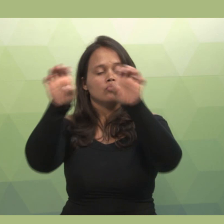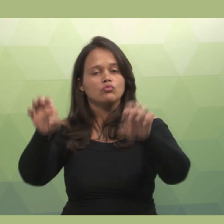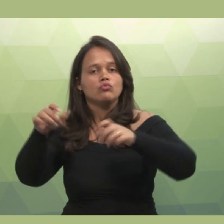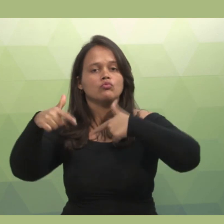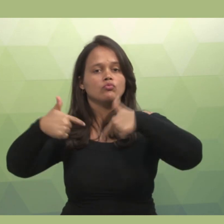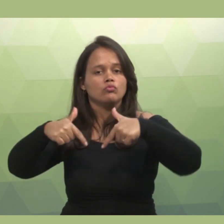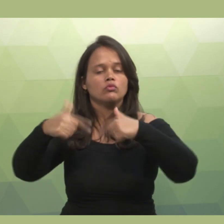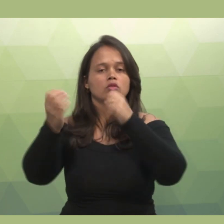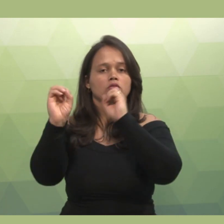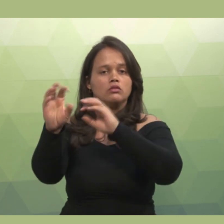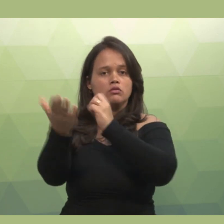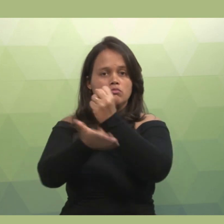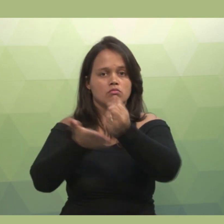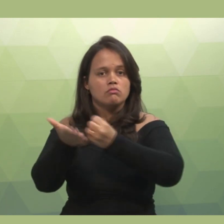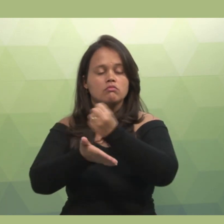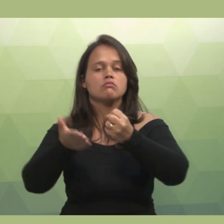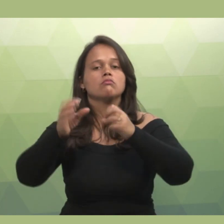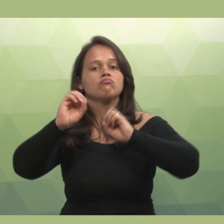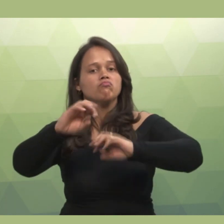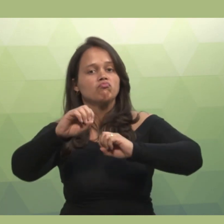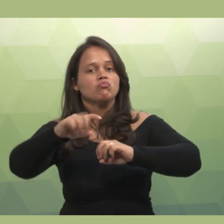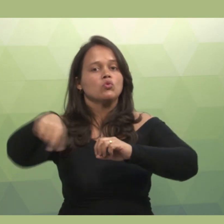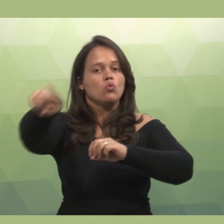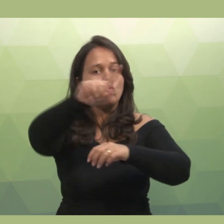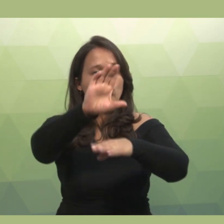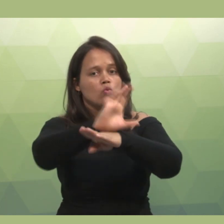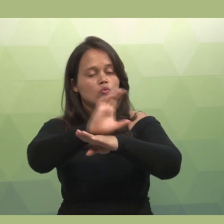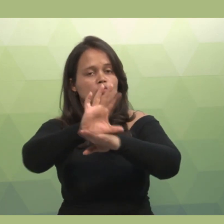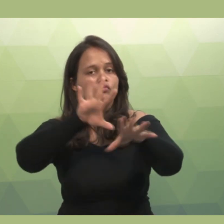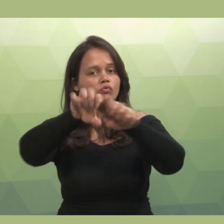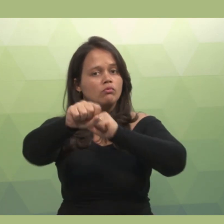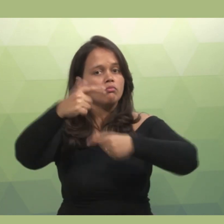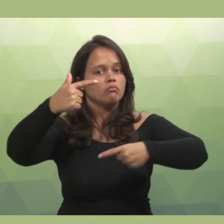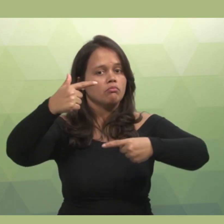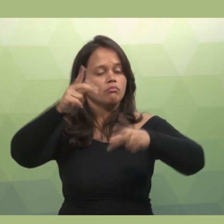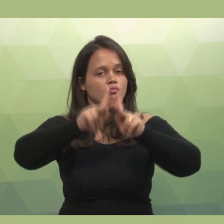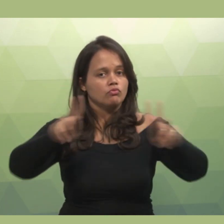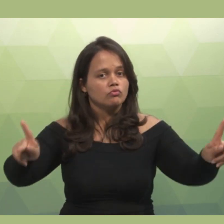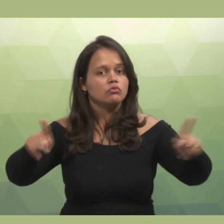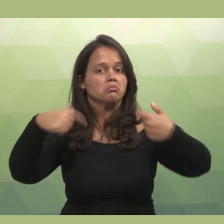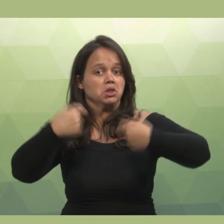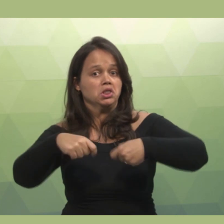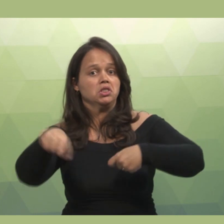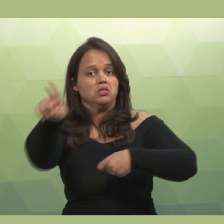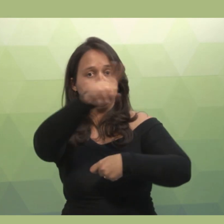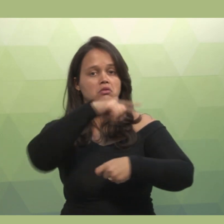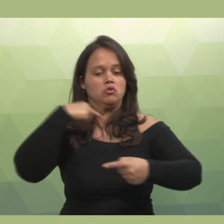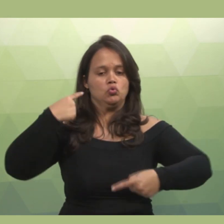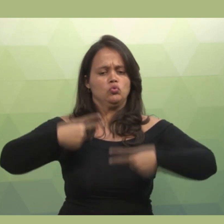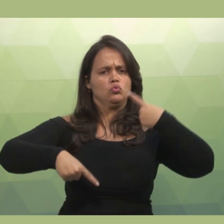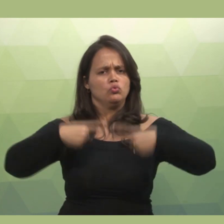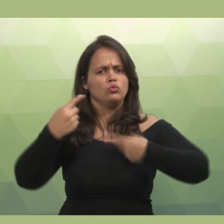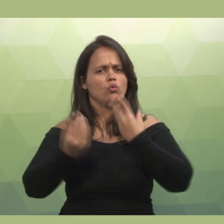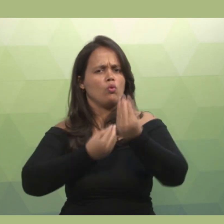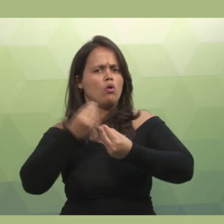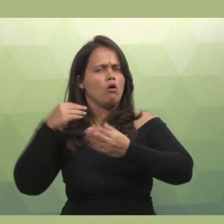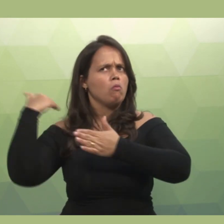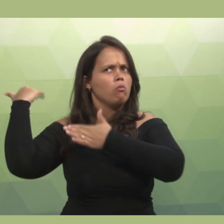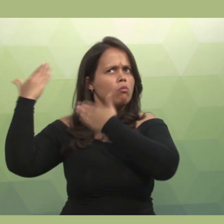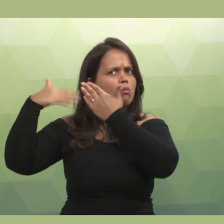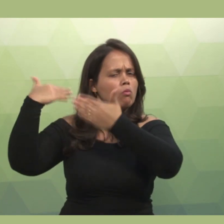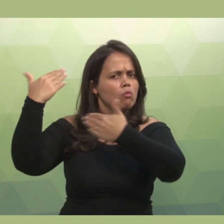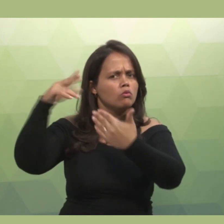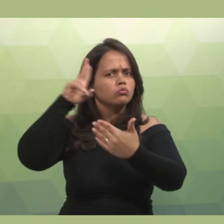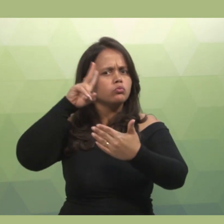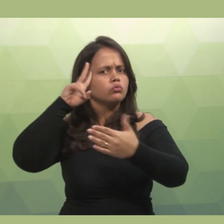nos cursos de formação de professores, espera-se provocar discussões acerca de elementos históricos que,